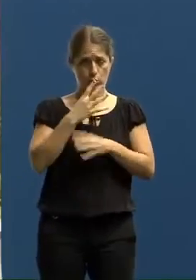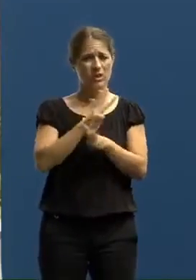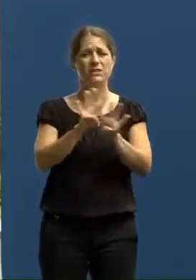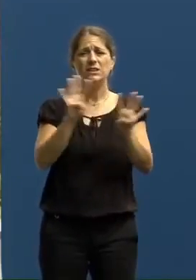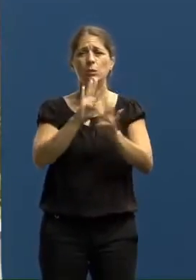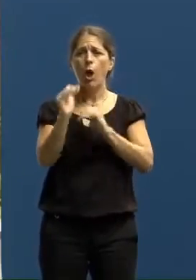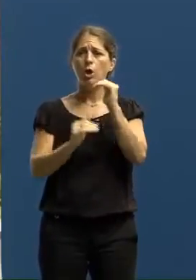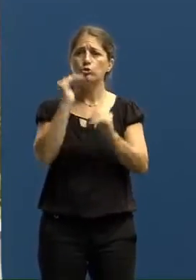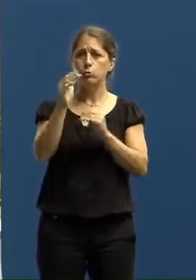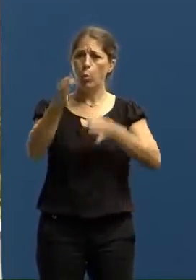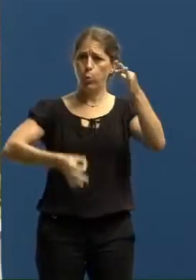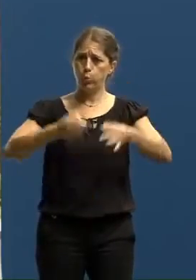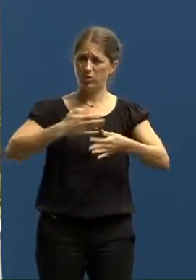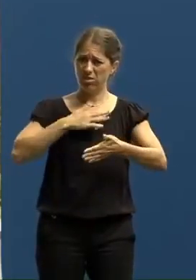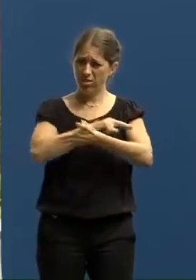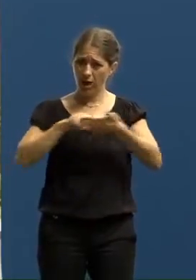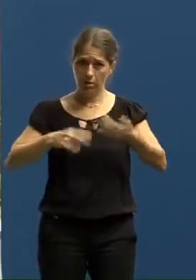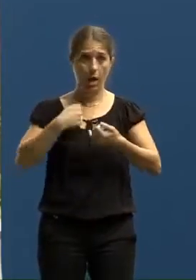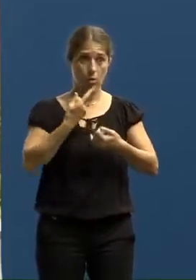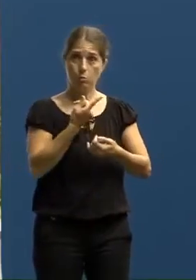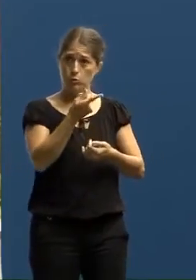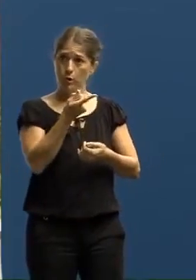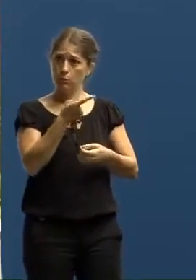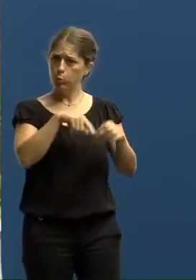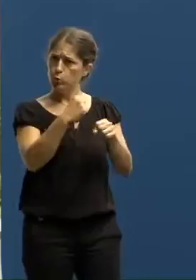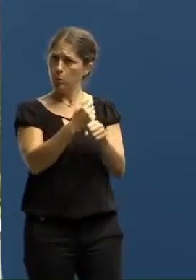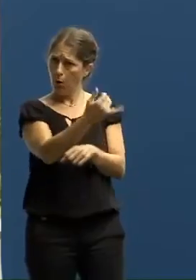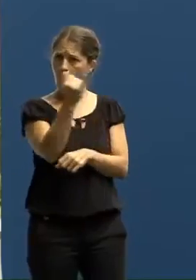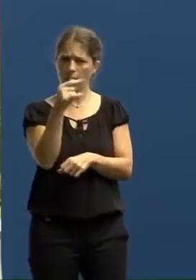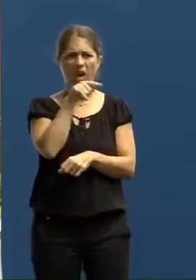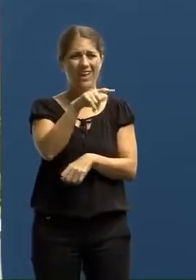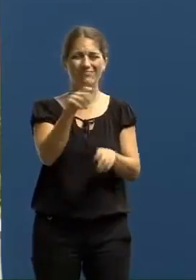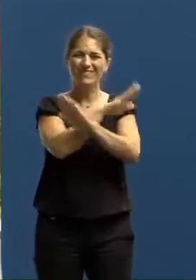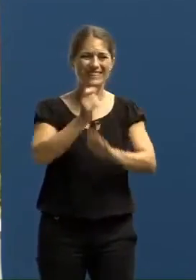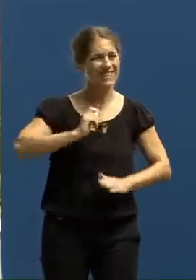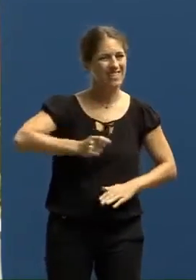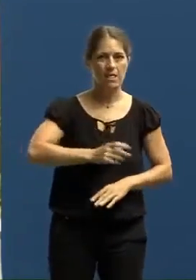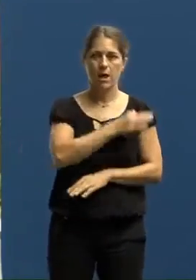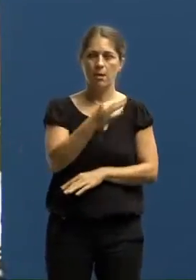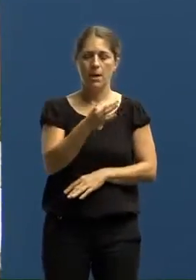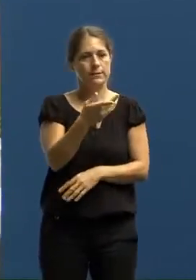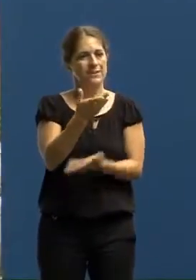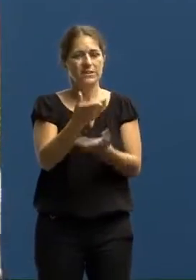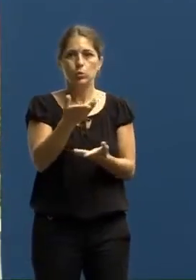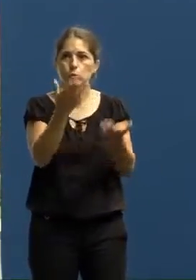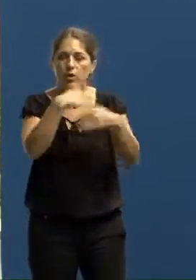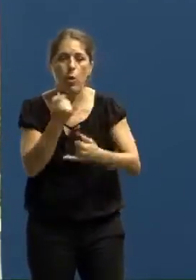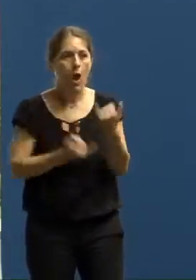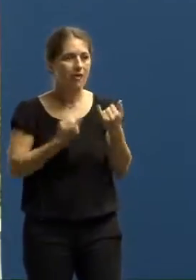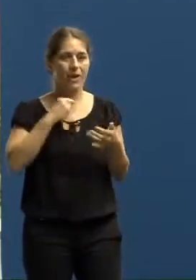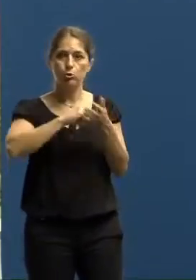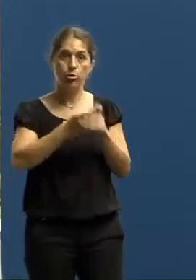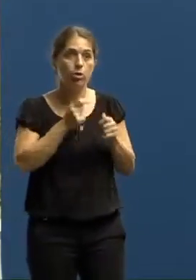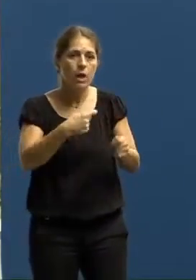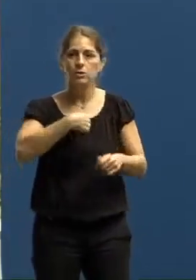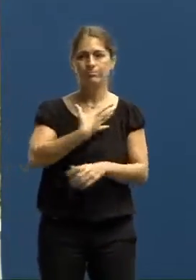pero tamén vin, igual que a vos, que había sentenzas ou había injustizas que era imposible de remediar desde o meu propio